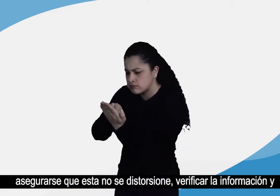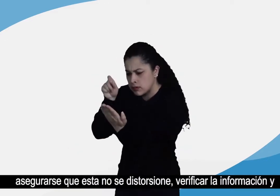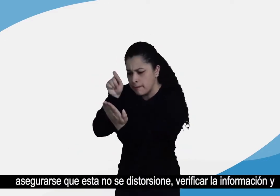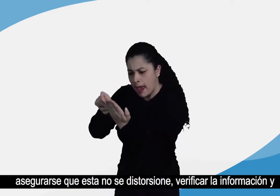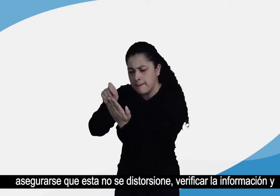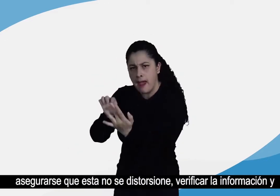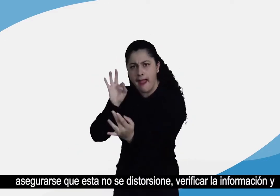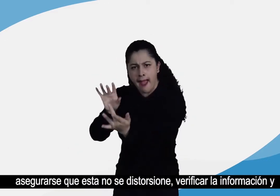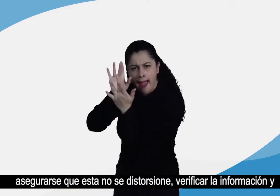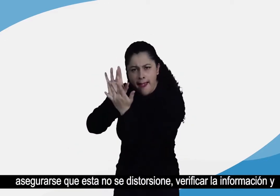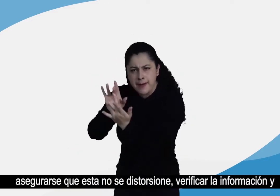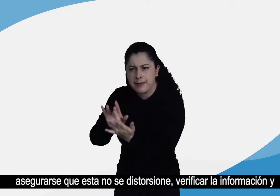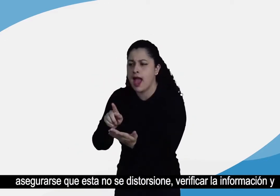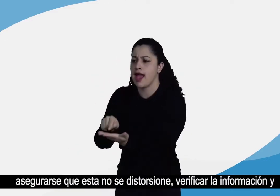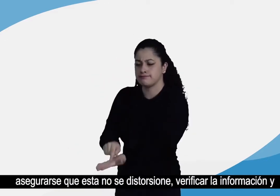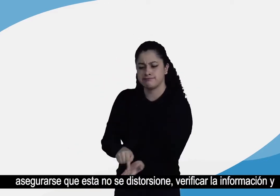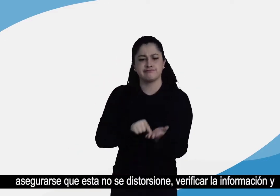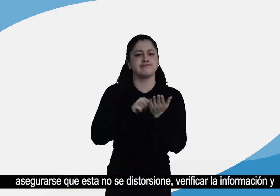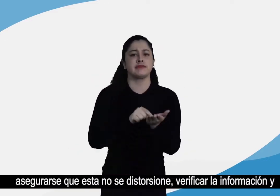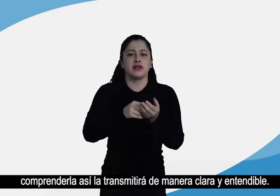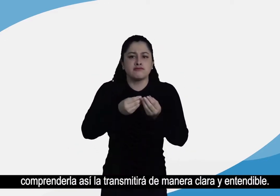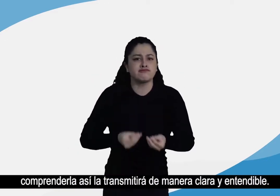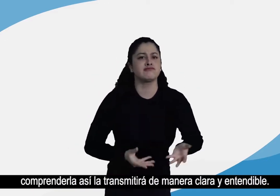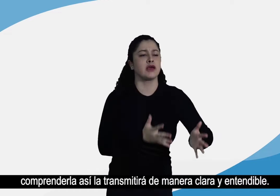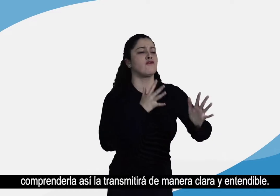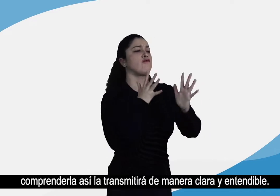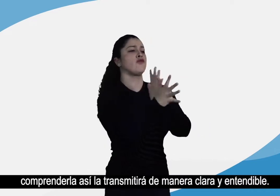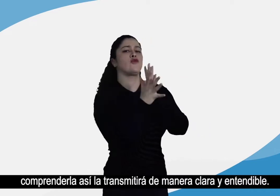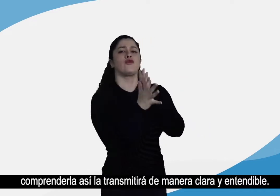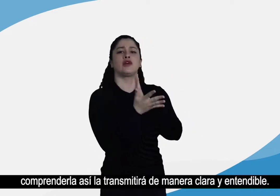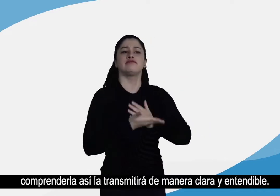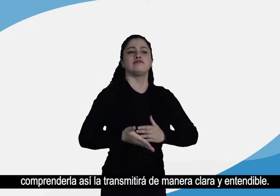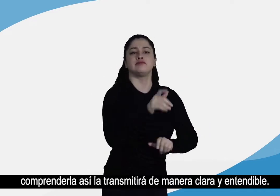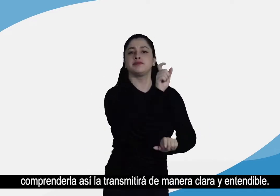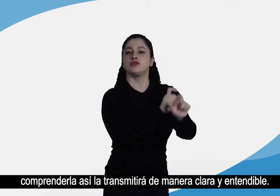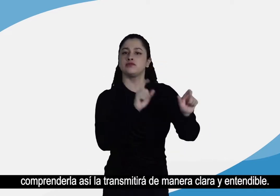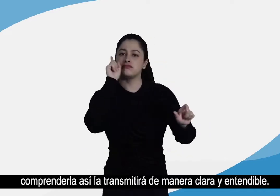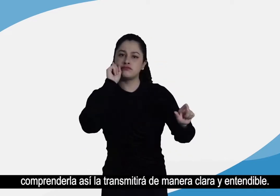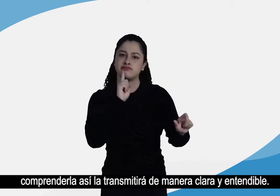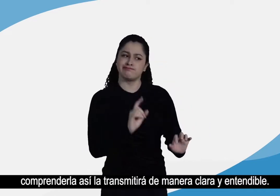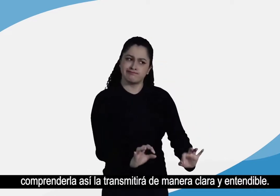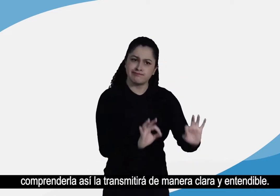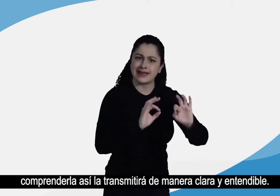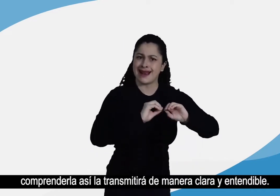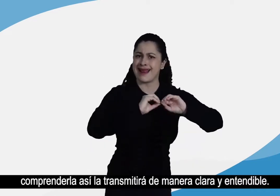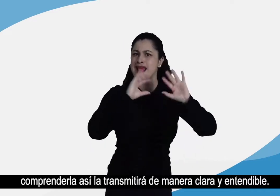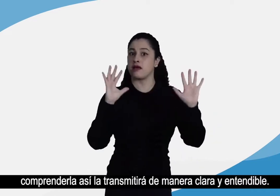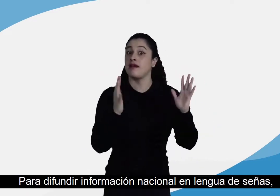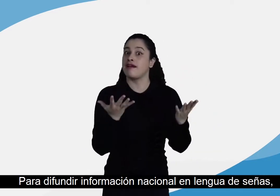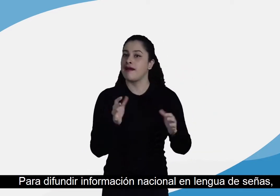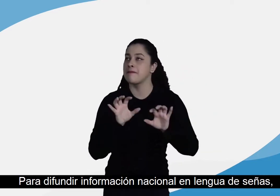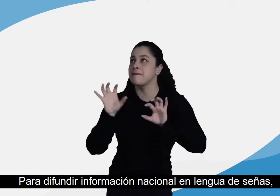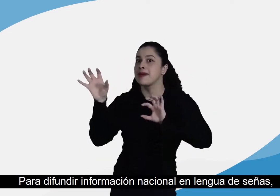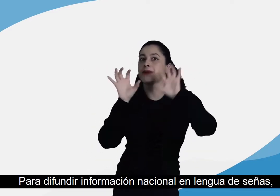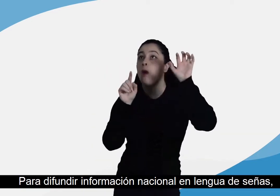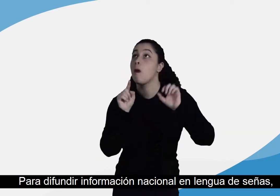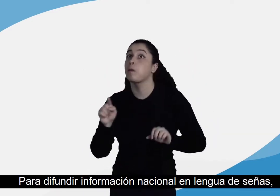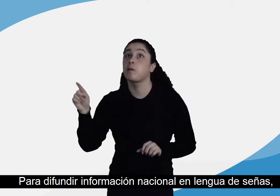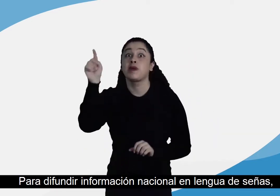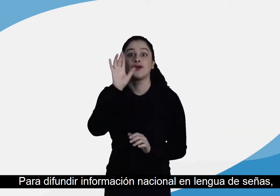distorsione, verificar la información y comprenderla. la transmitirá de manera clara y entendible. Para difundir información nacional